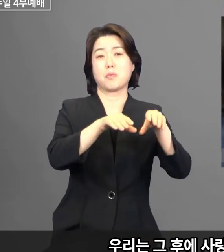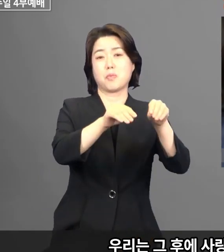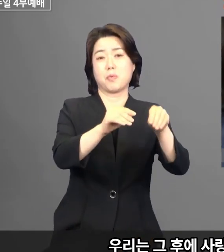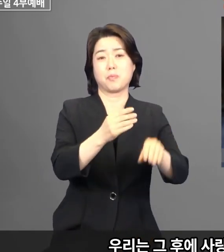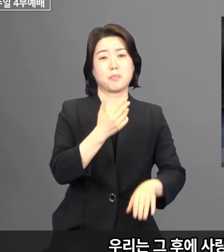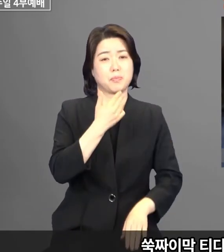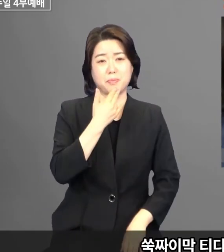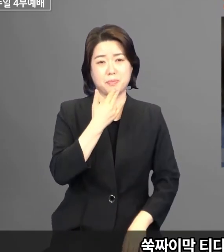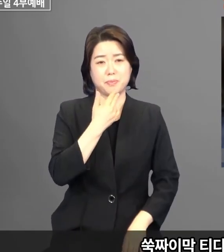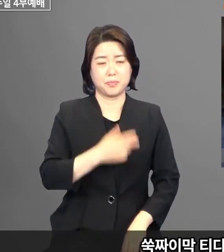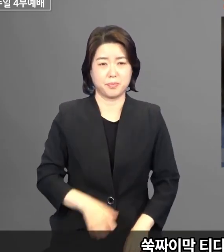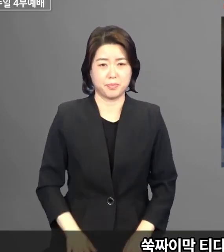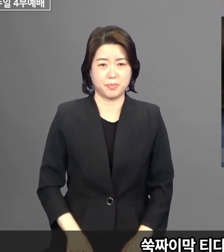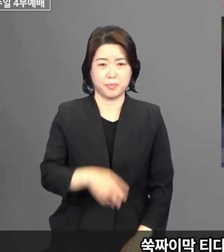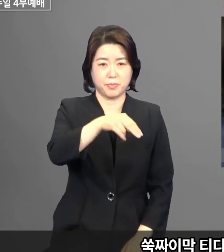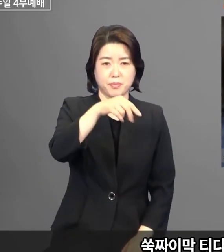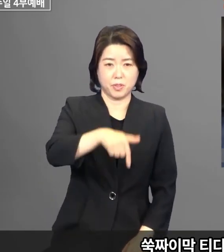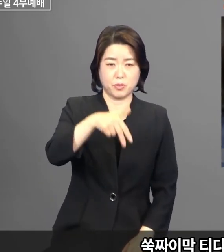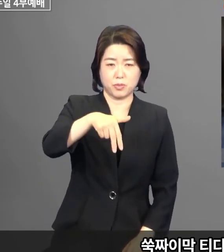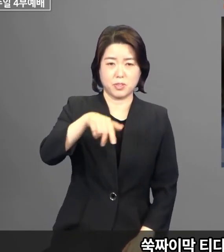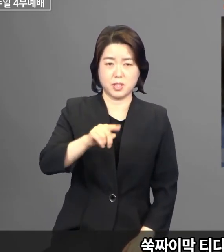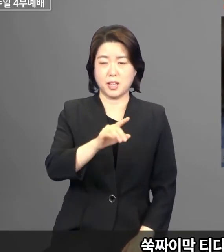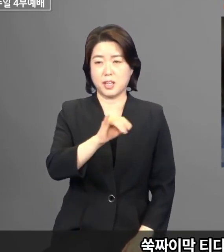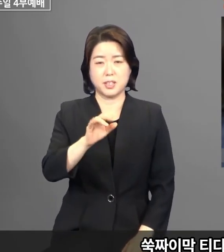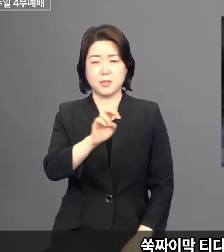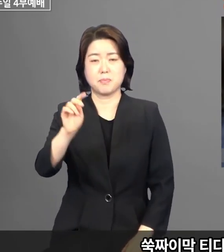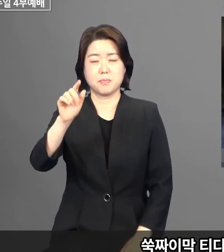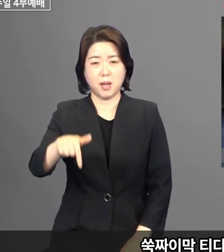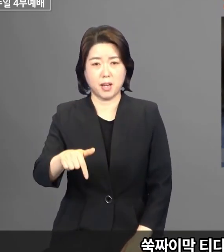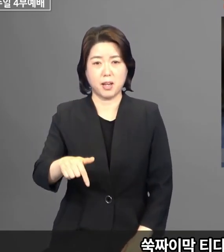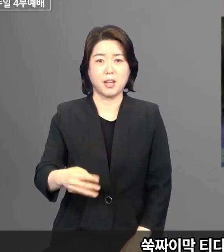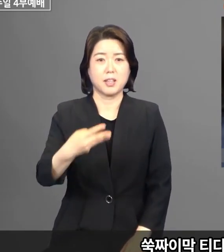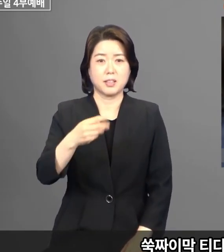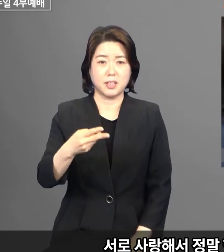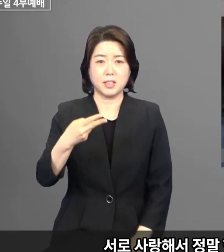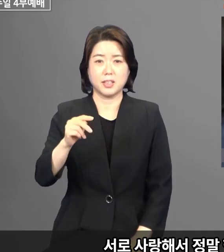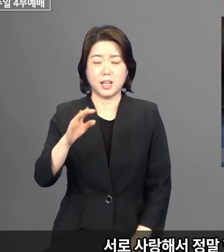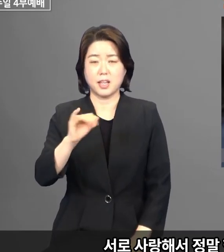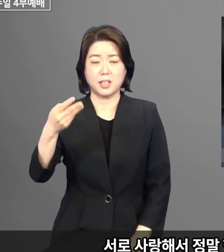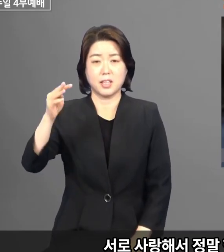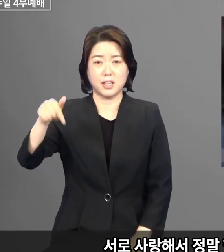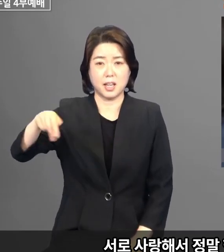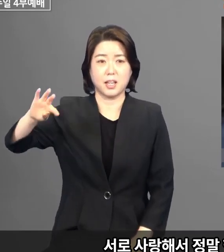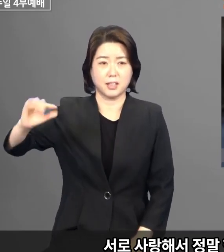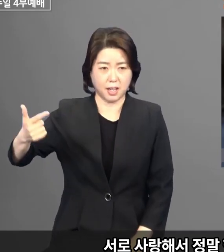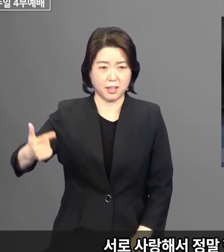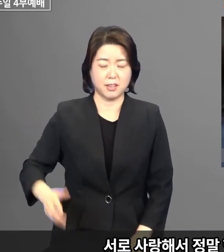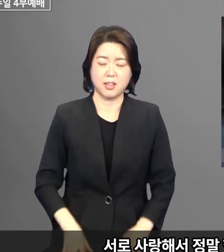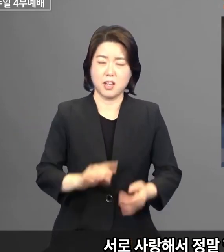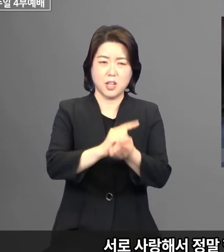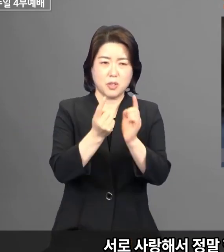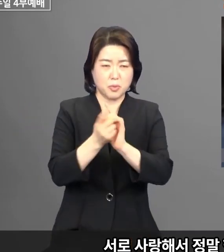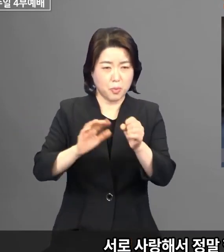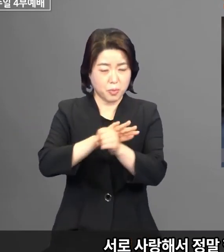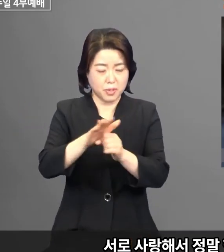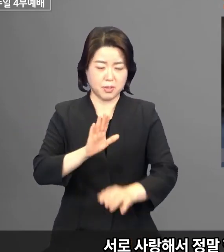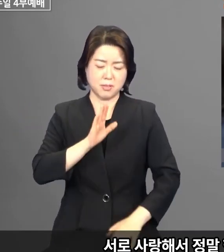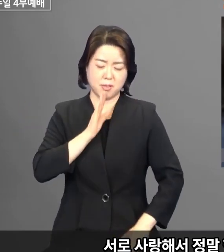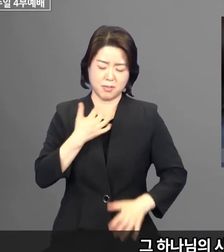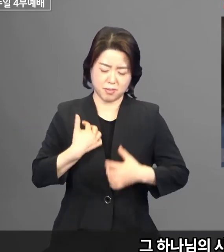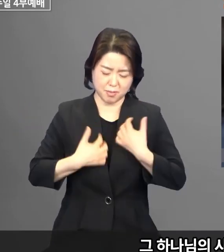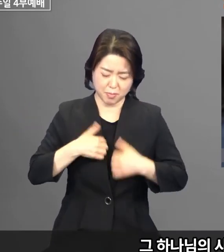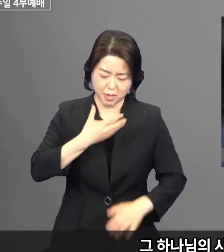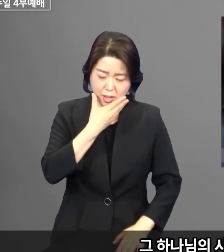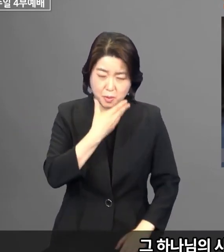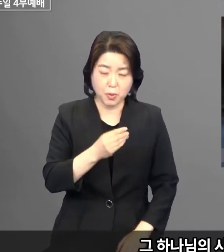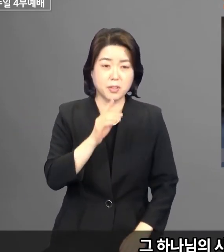않습니다. 쑥자이 막 디다이 락간이라는 서로 사랑해서 정말 행복하다는 이야기를,